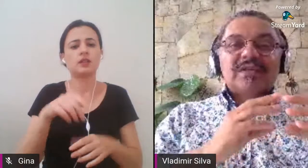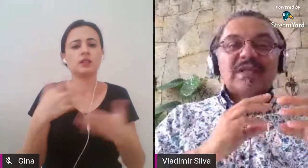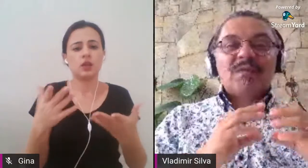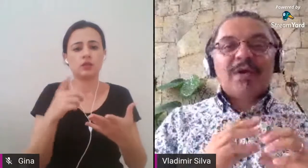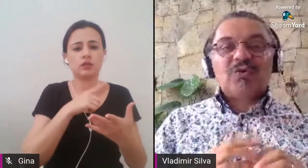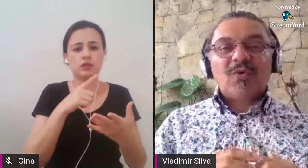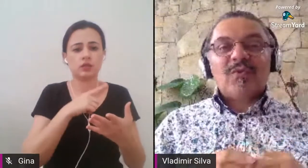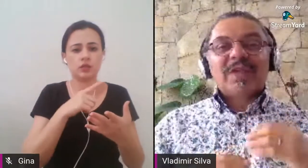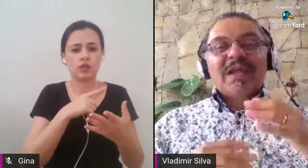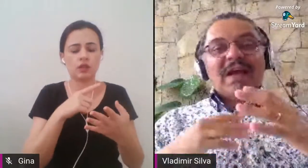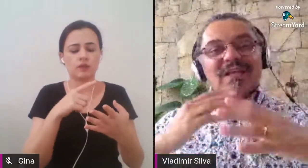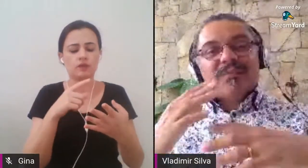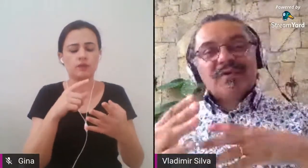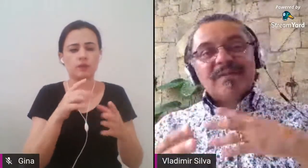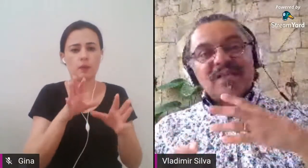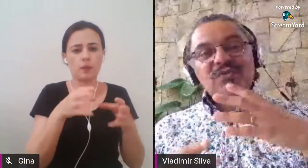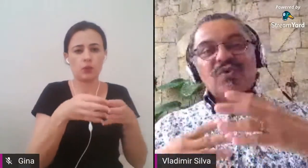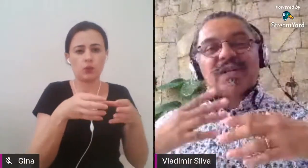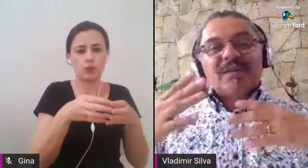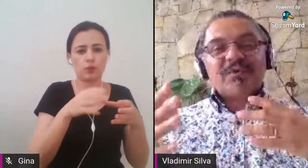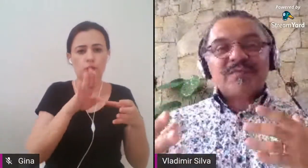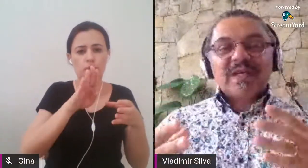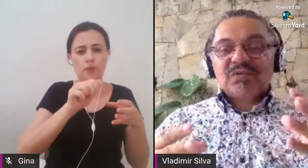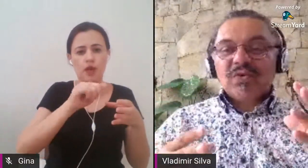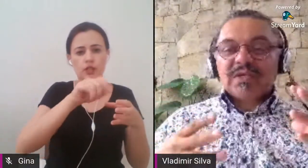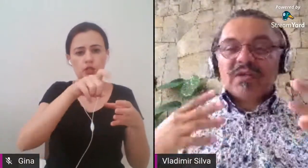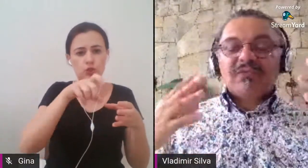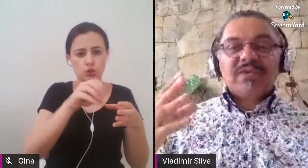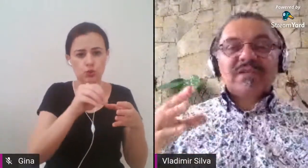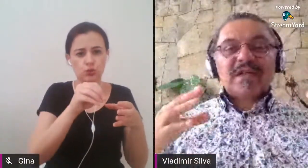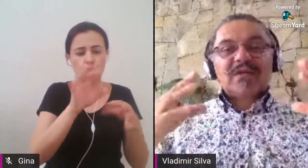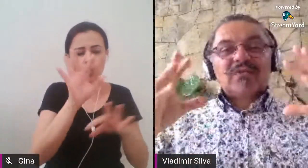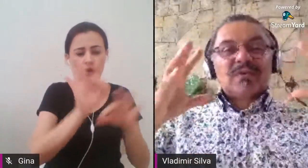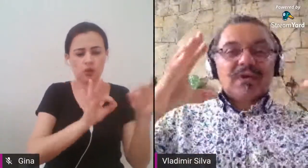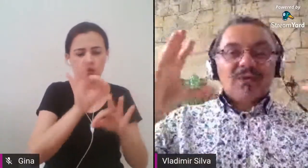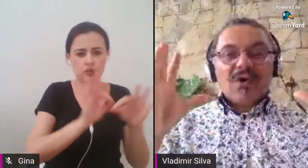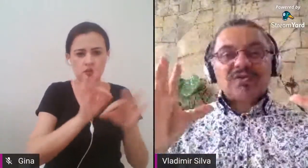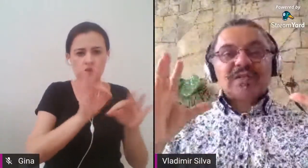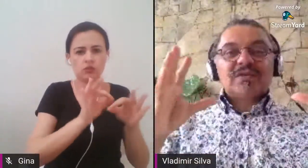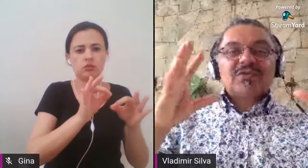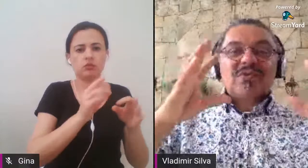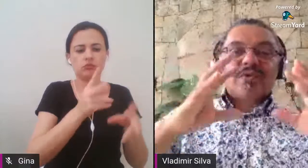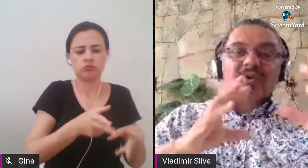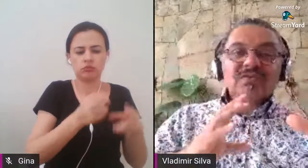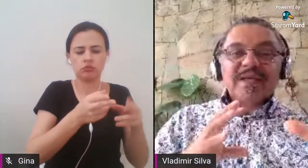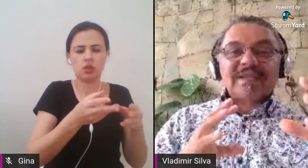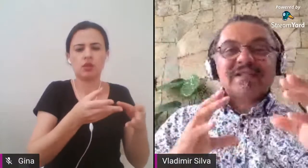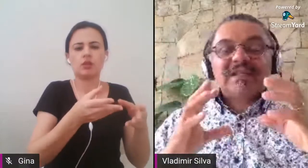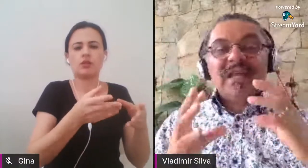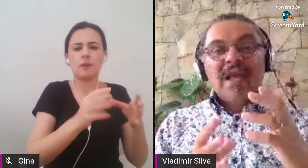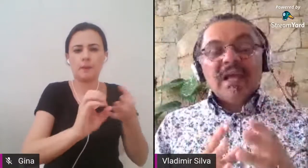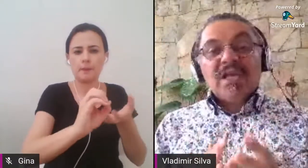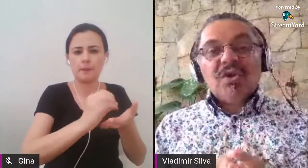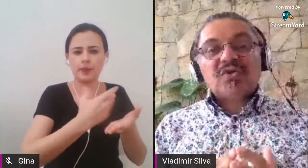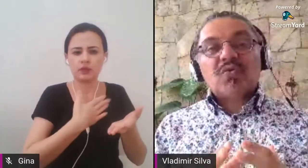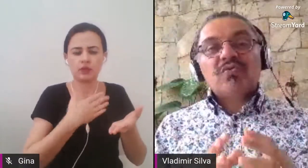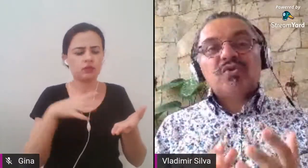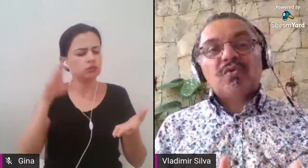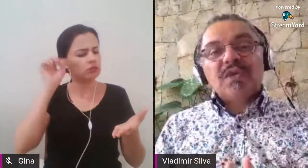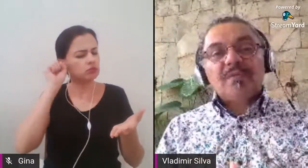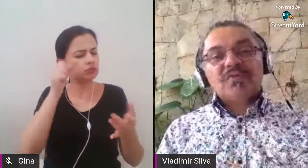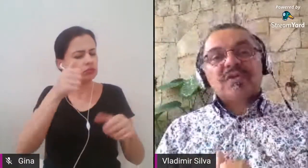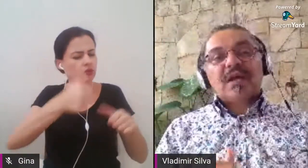duas vozes, aí me mandou. Aí depois mais outra, e eu fui dizendo, eu gosto desse som, eu gosto mais assim, e